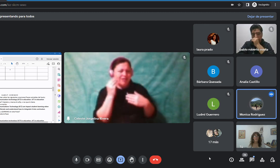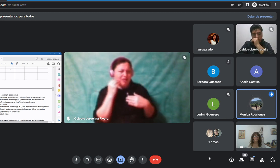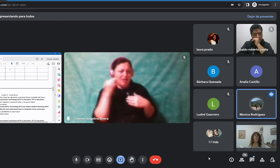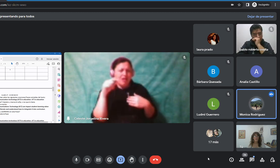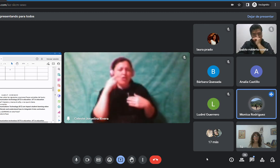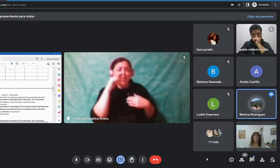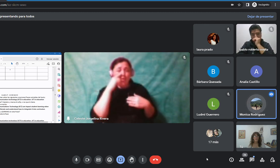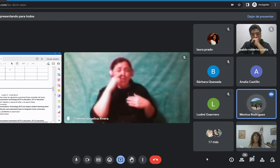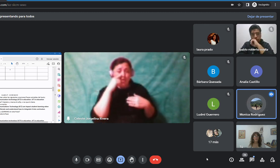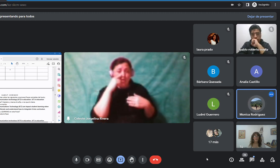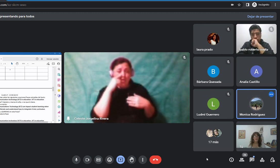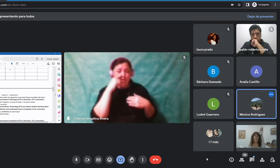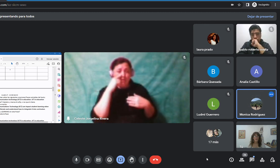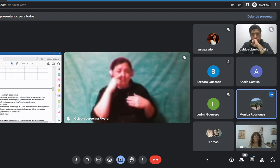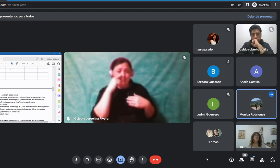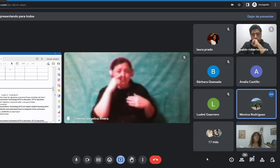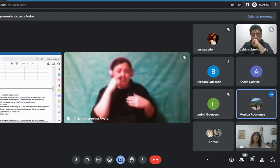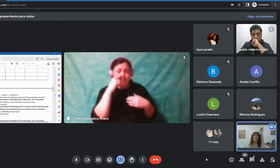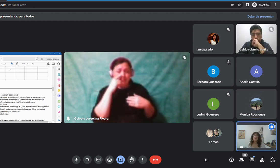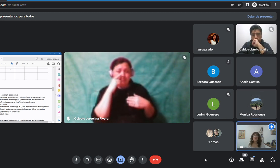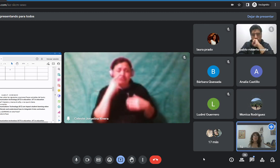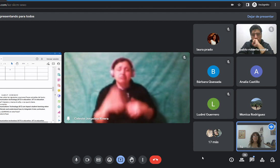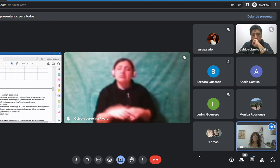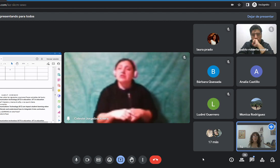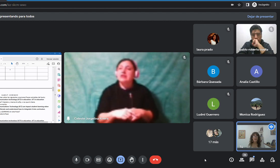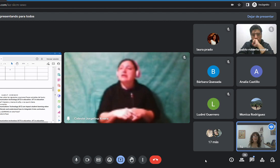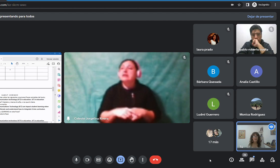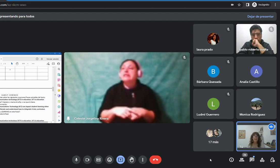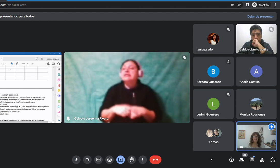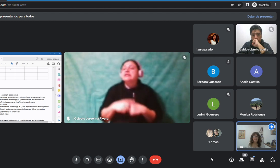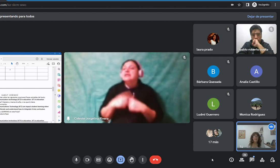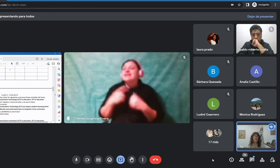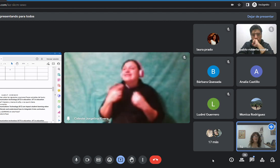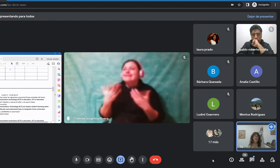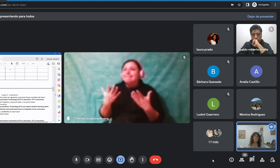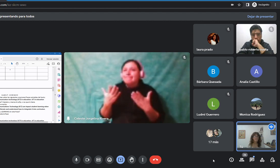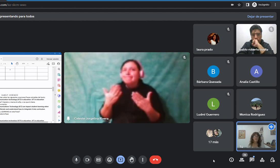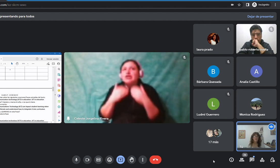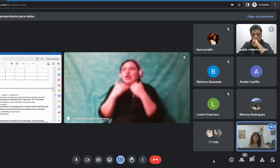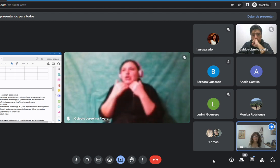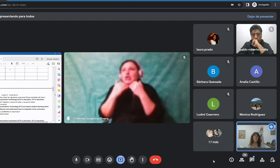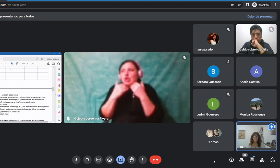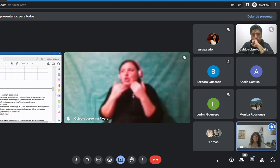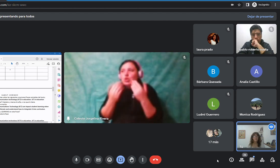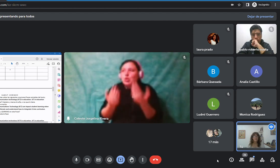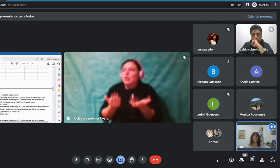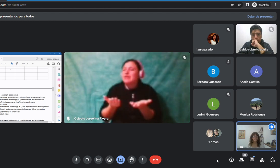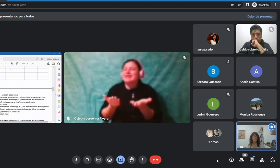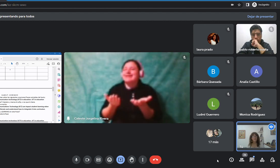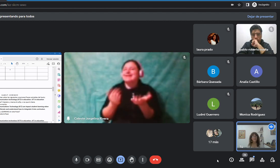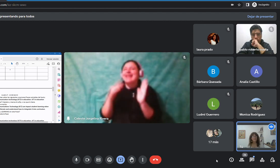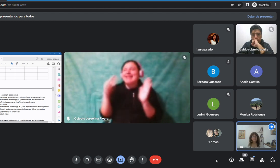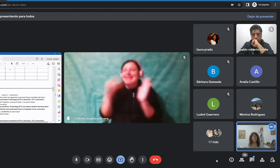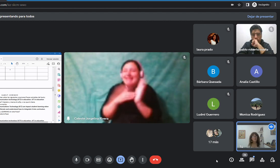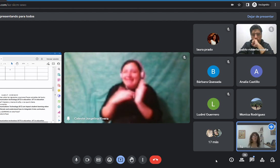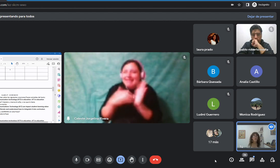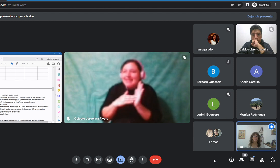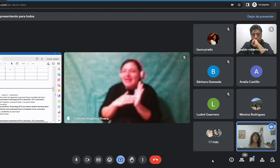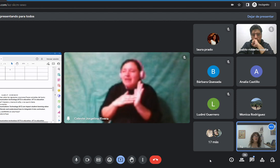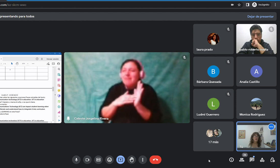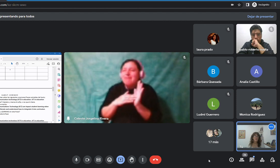aunque estemos cursando, sí. Yo eso no lo sé porque me parece que eso depende si están en el CIU o